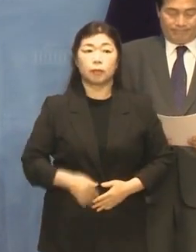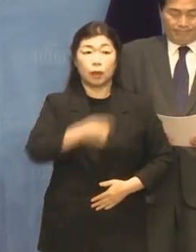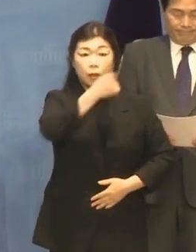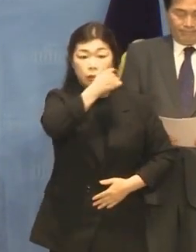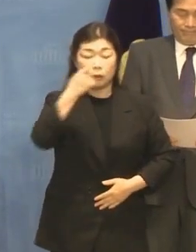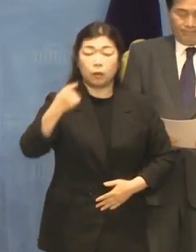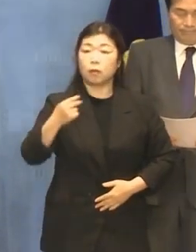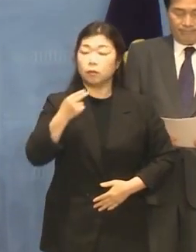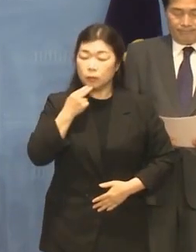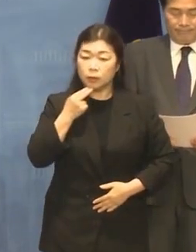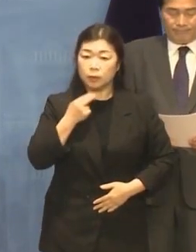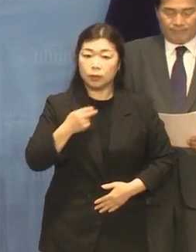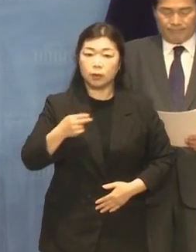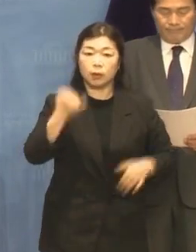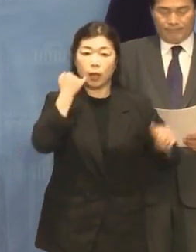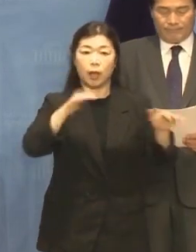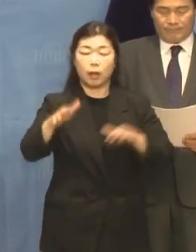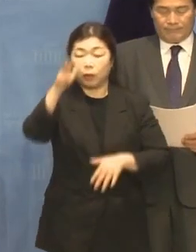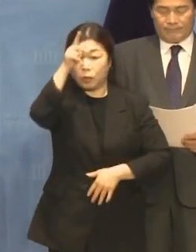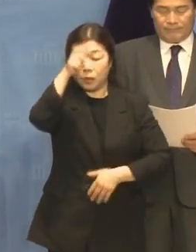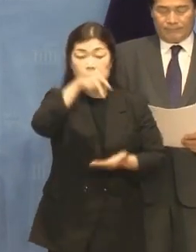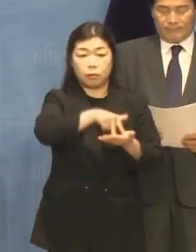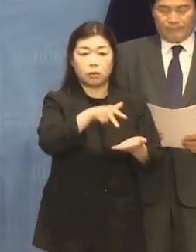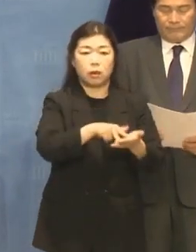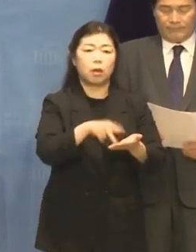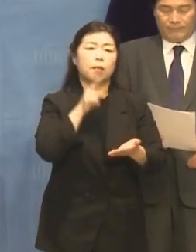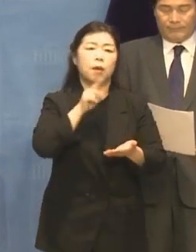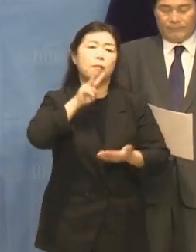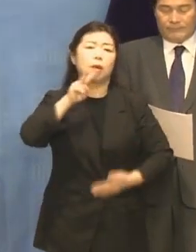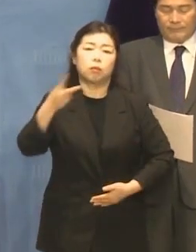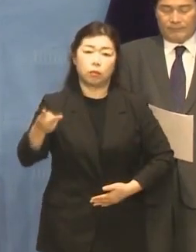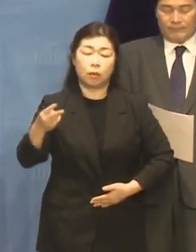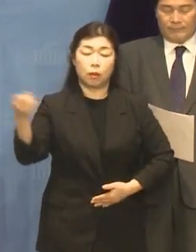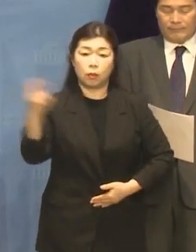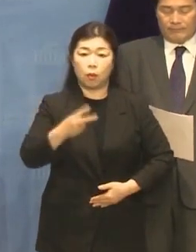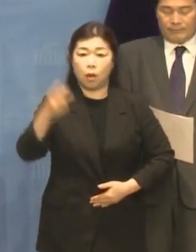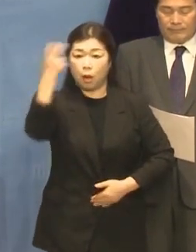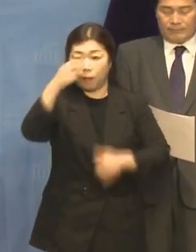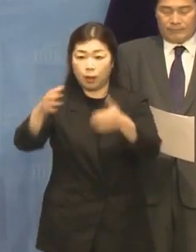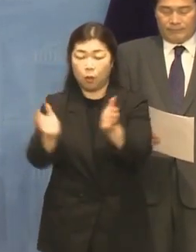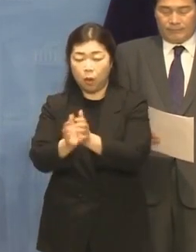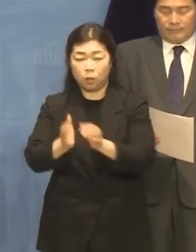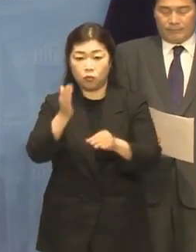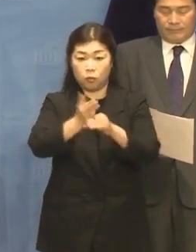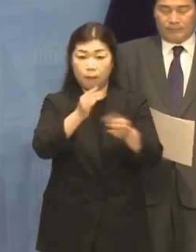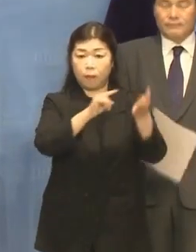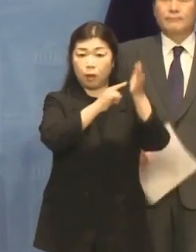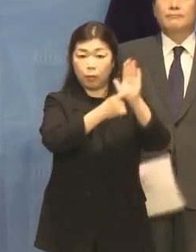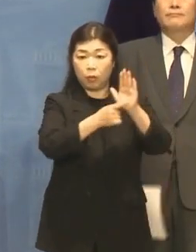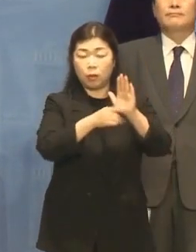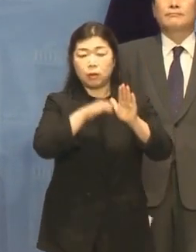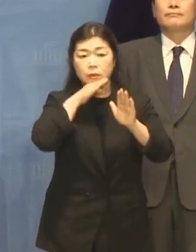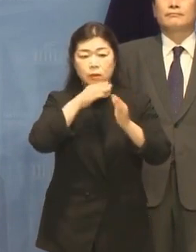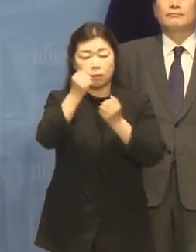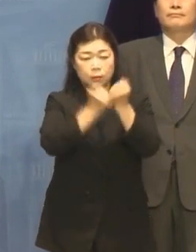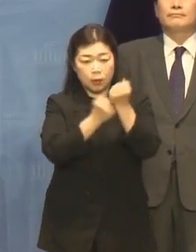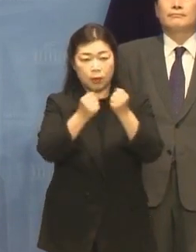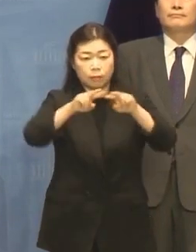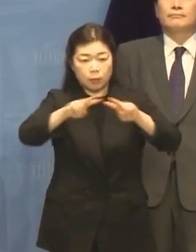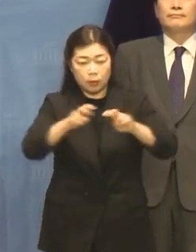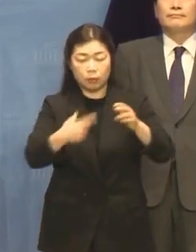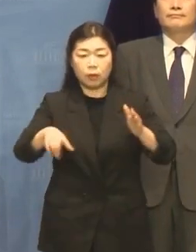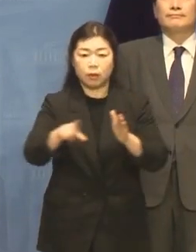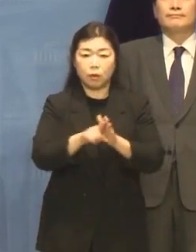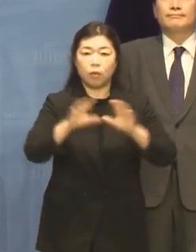없는 해경의 입장 번복과 감사원 중간 발표에 대한 진상규명을 위한 국정조사